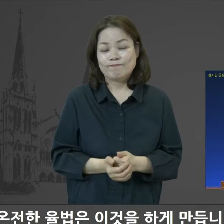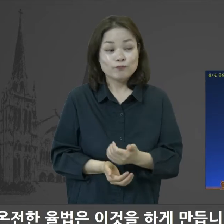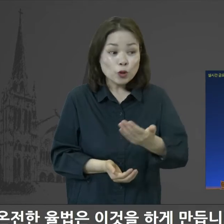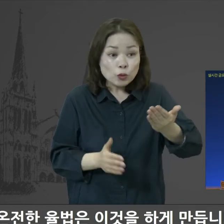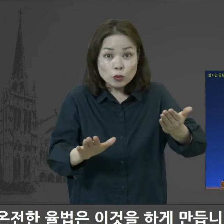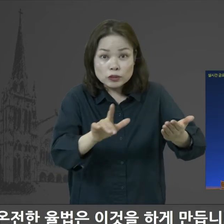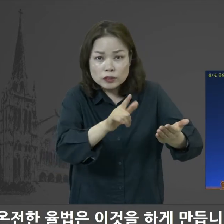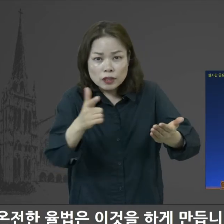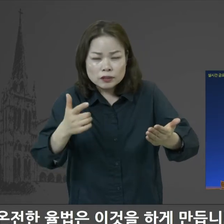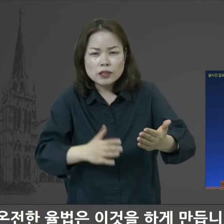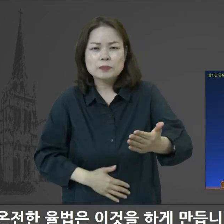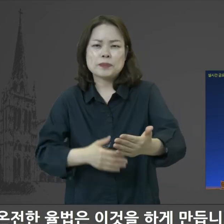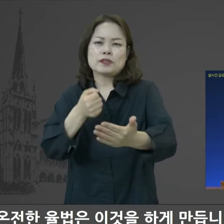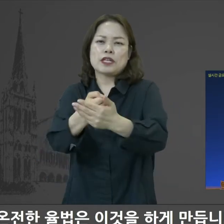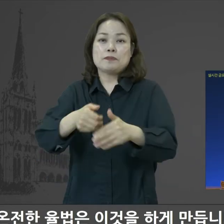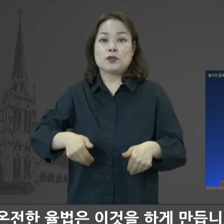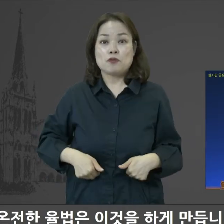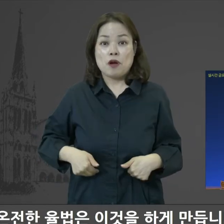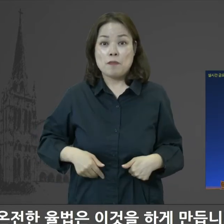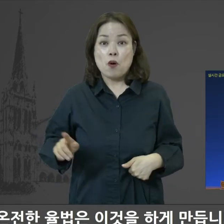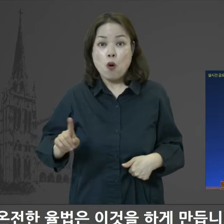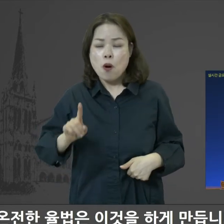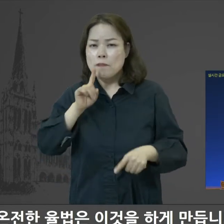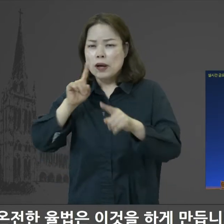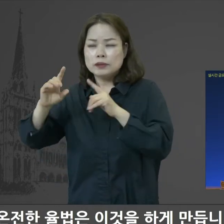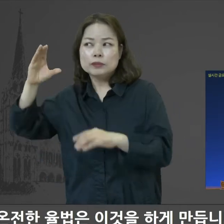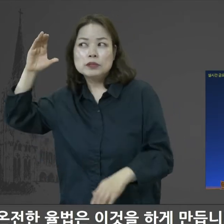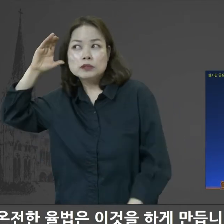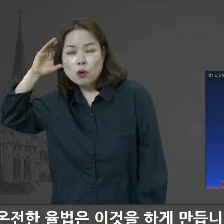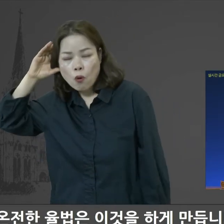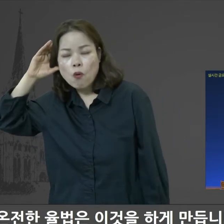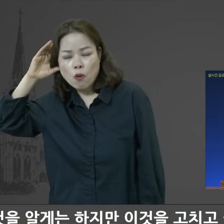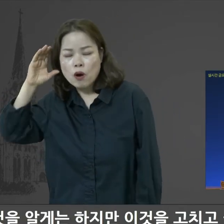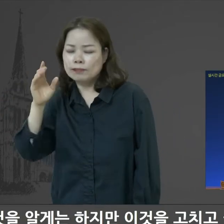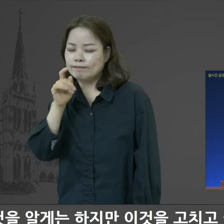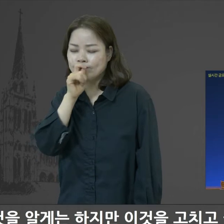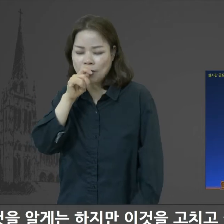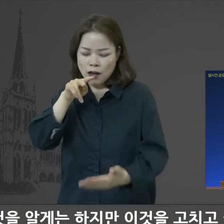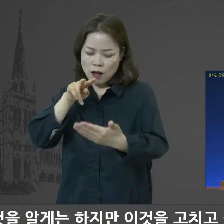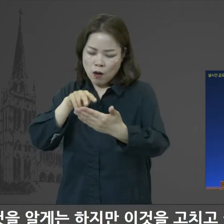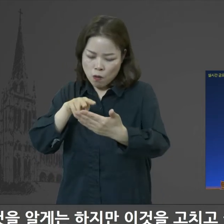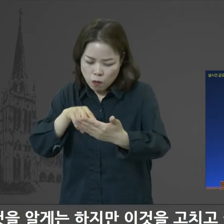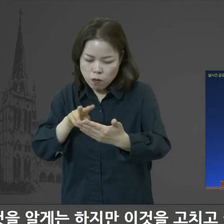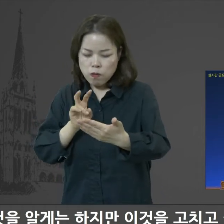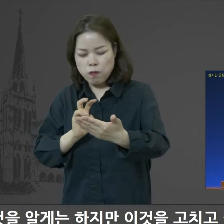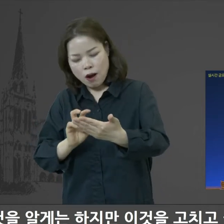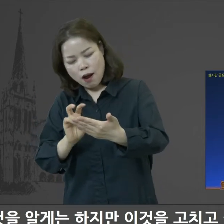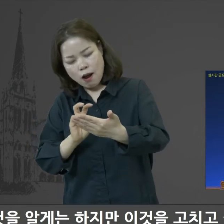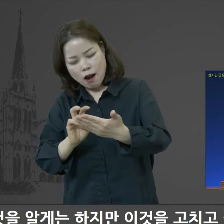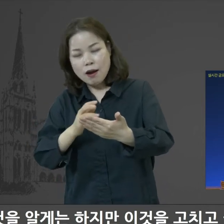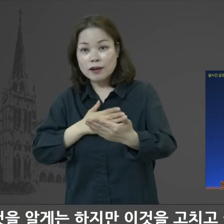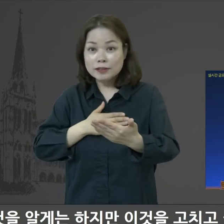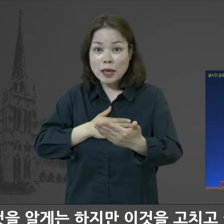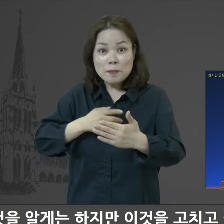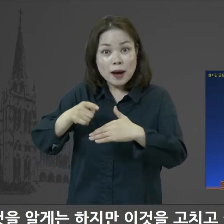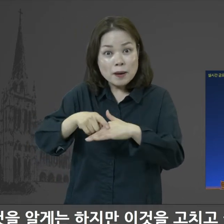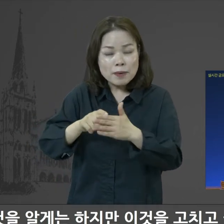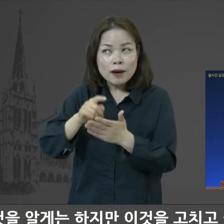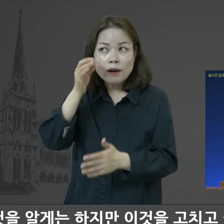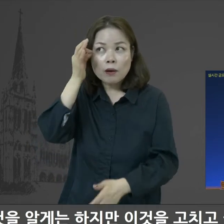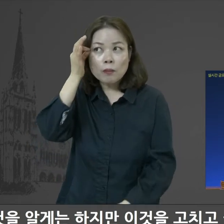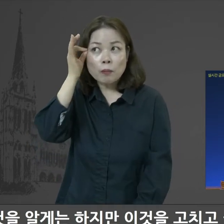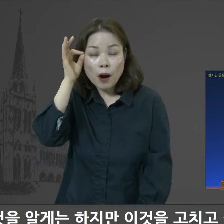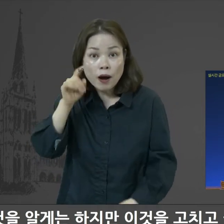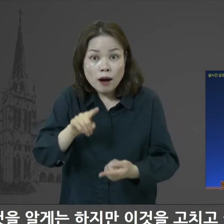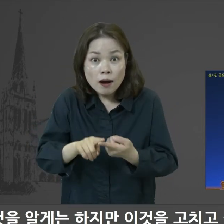오늘 저녁에 우리가 결단한 것은요, 말씀을 들으면서 묵상하면서 찬양하면서 내 마음에 깨닫게